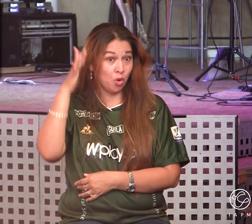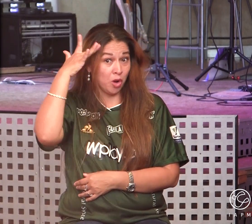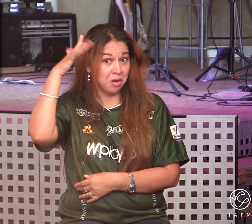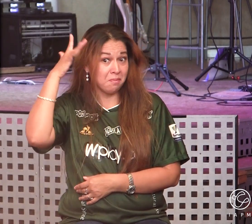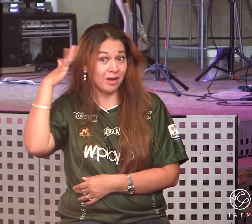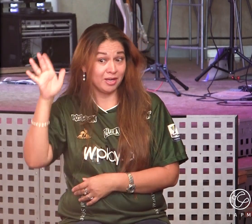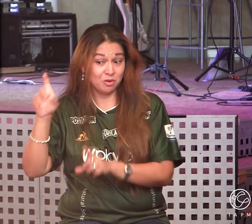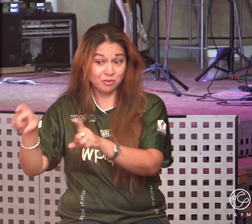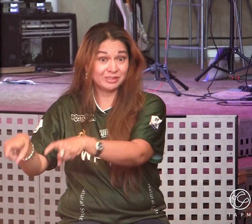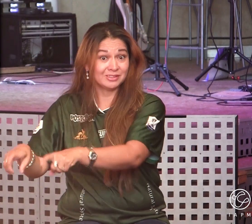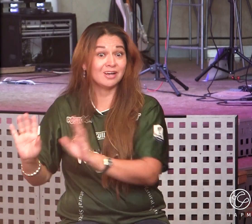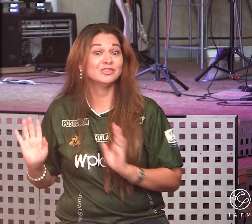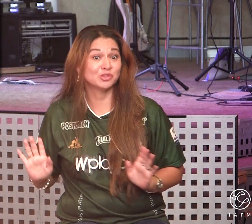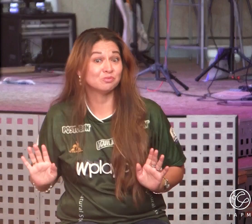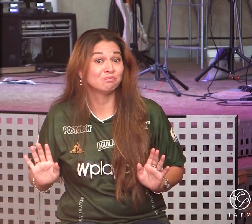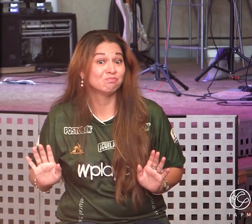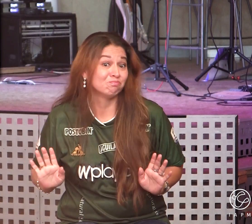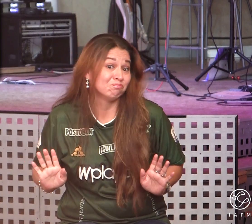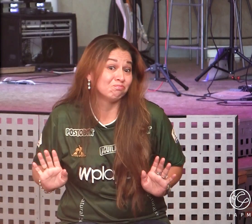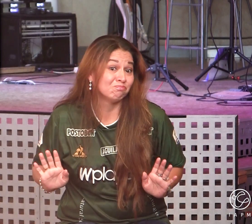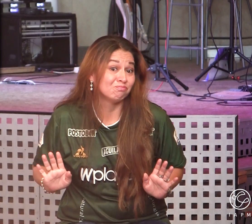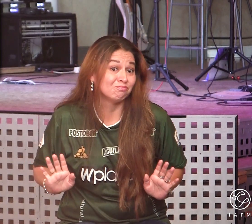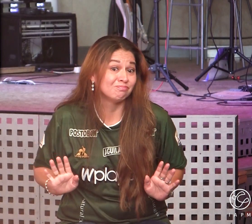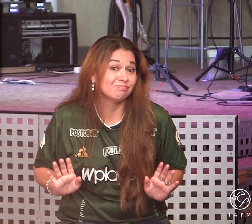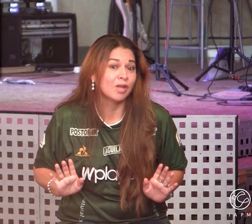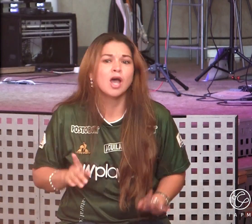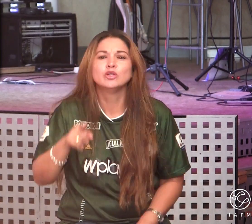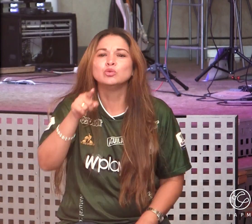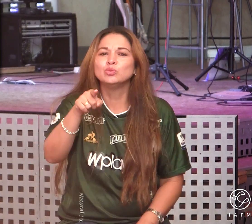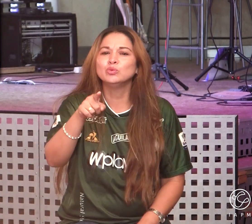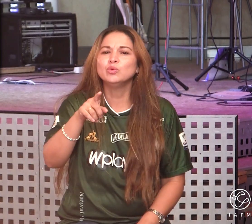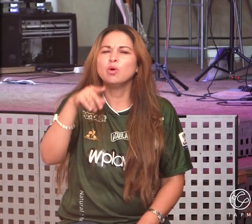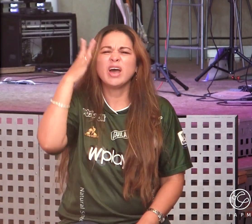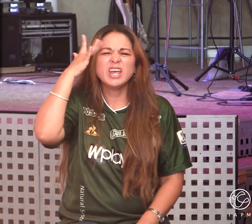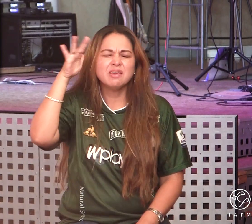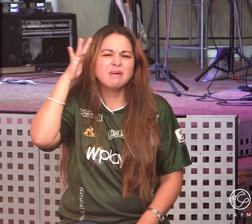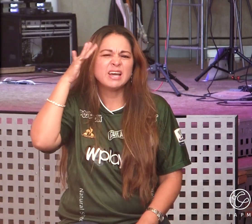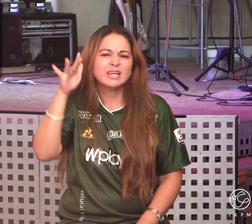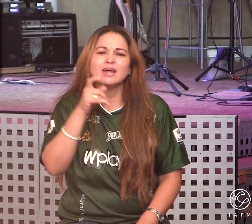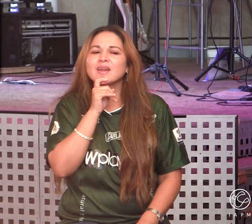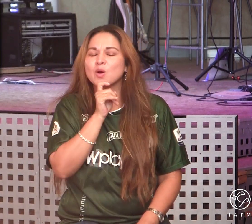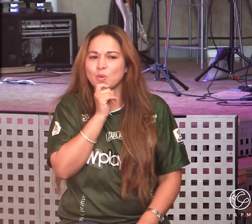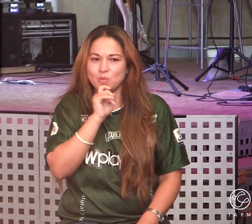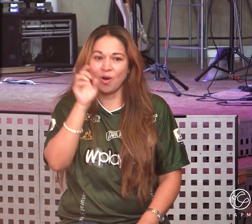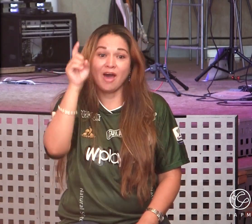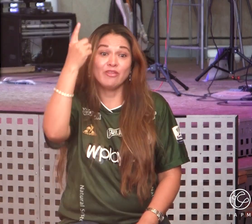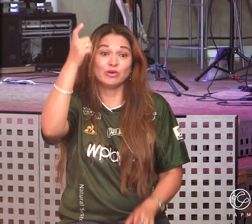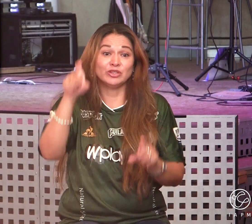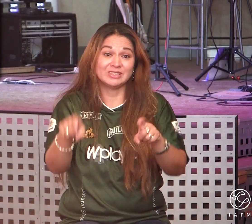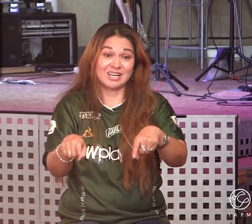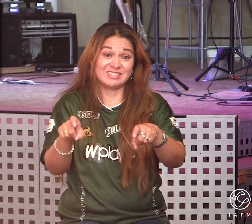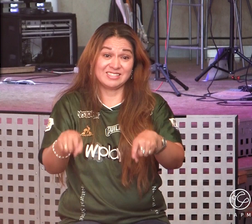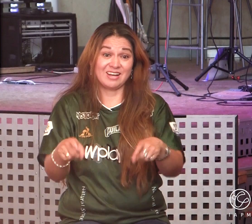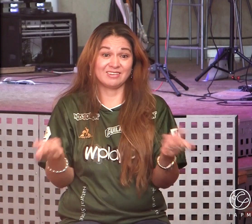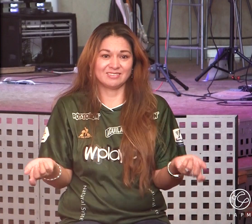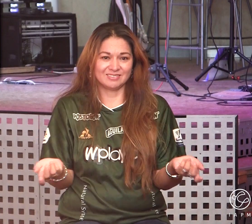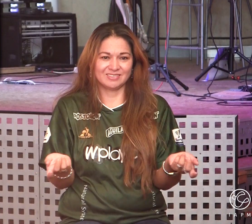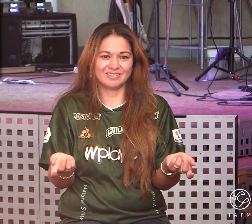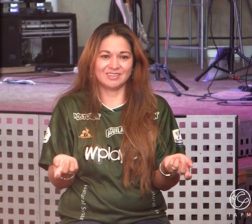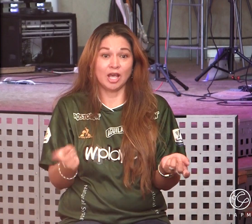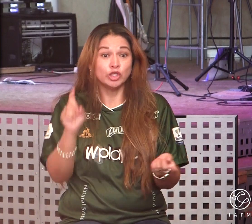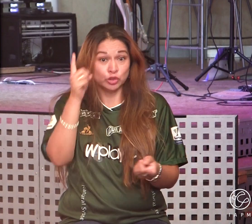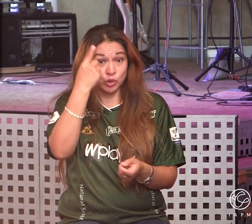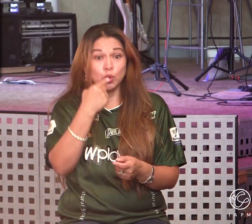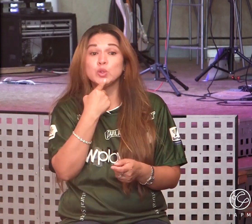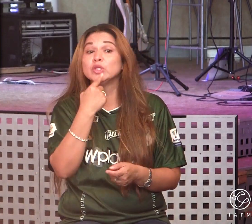así espectacular para... O sea, Dios descansando. Yo quiero... Esto te puede parecer superficial, te aseguro que no lo es. Te